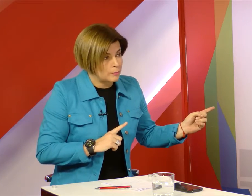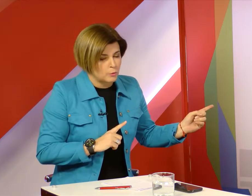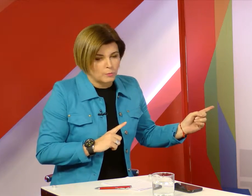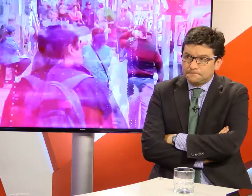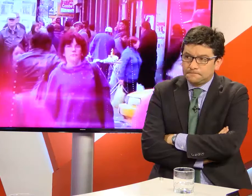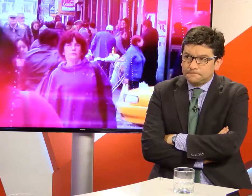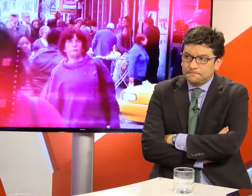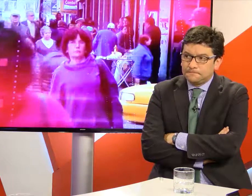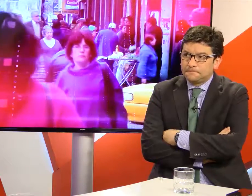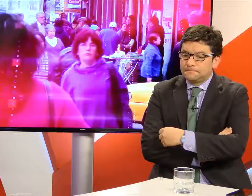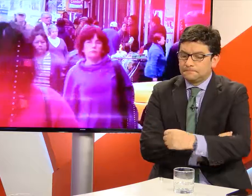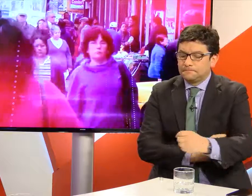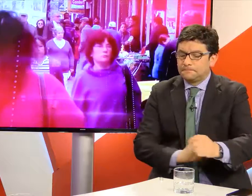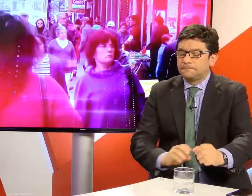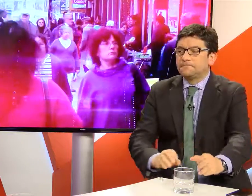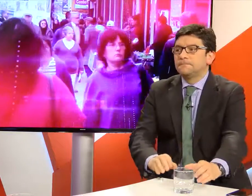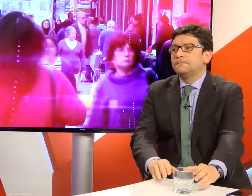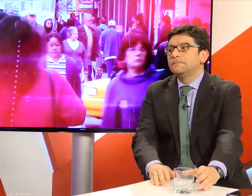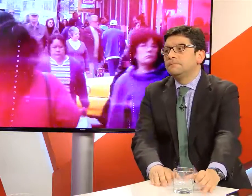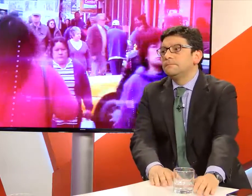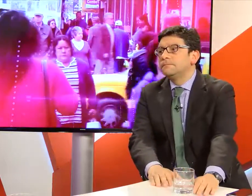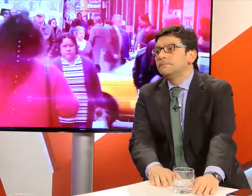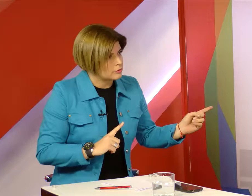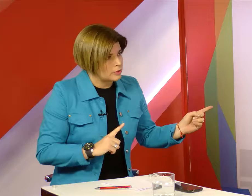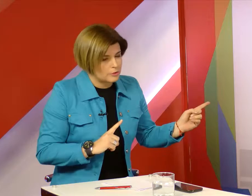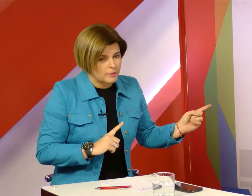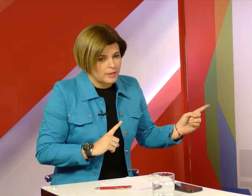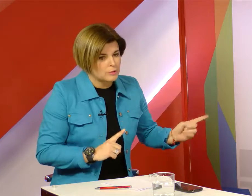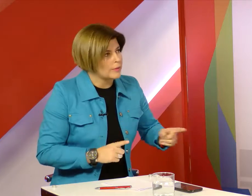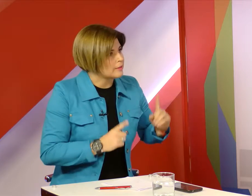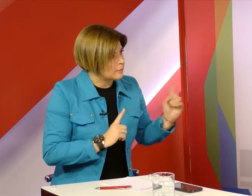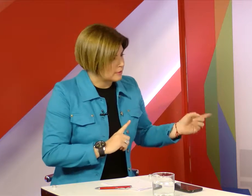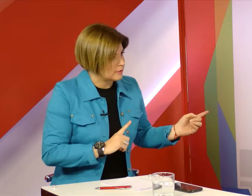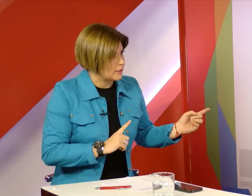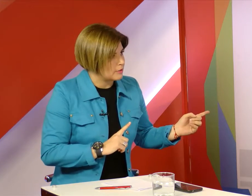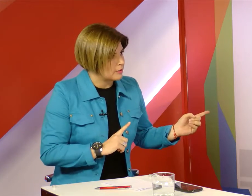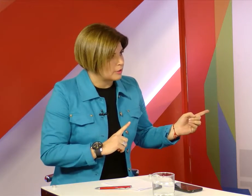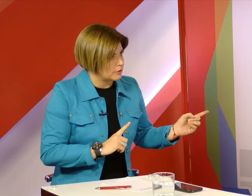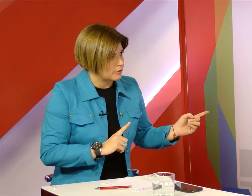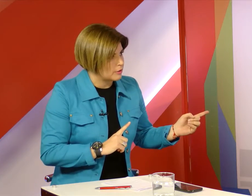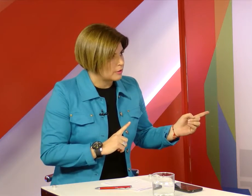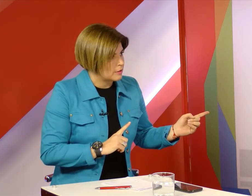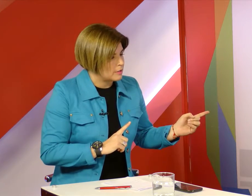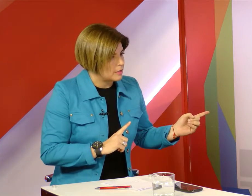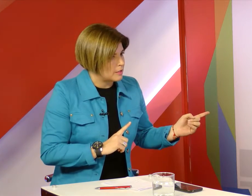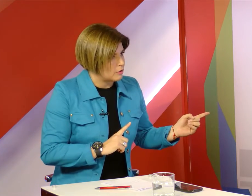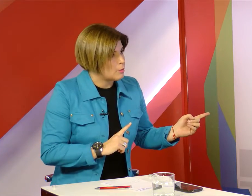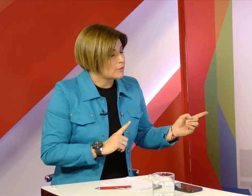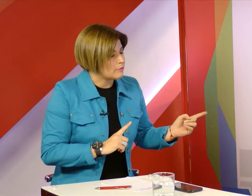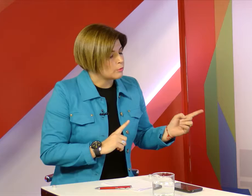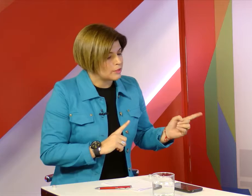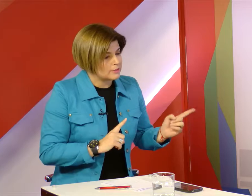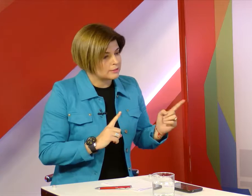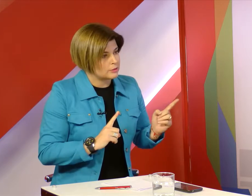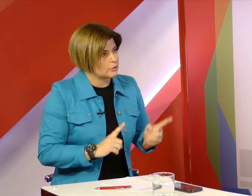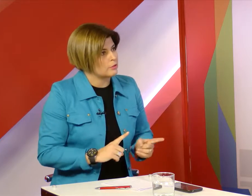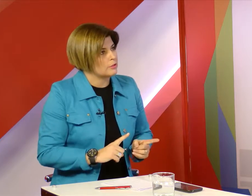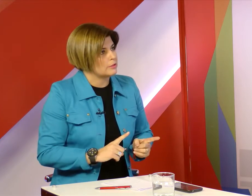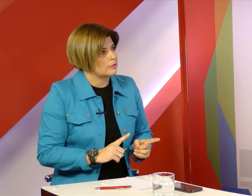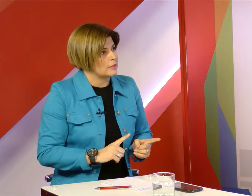preocupa. 180 episodios críticos en lo que va del año, 40 más que el año anterior. ¿Cómo observan ustedes esta situación y qué se